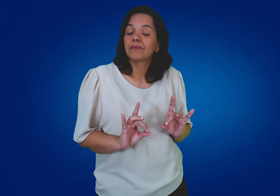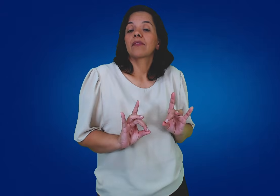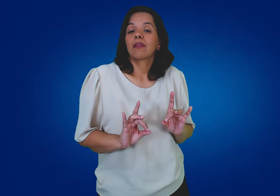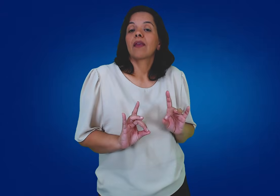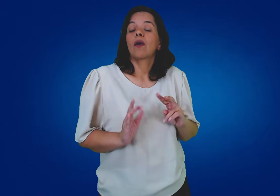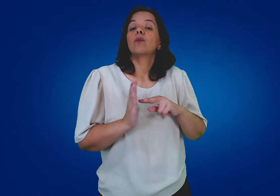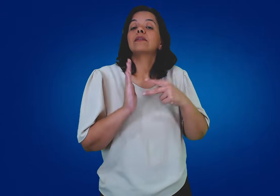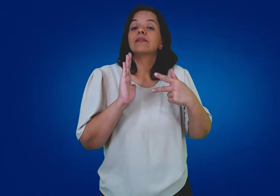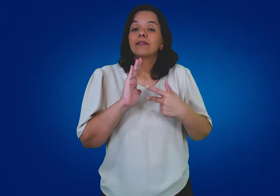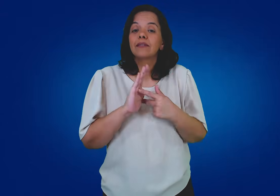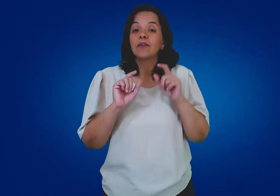especial que ele teve